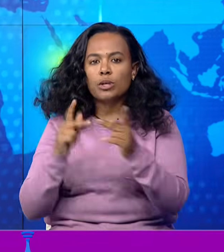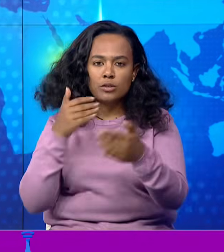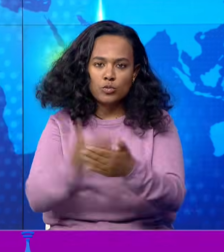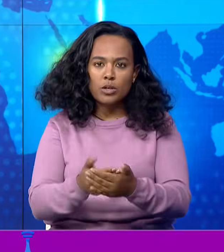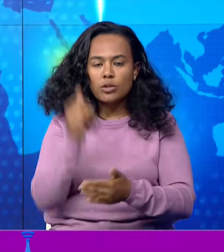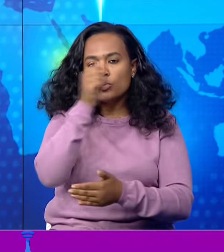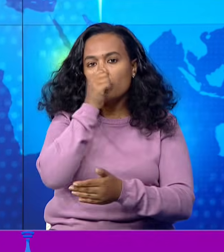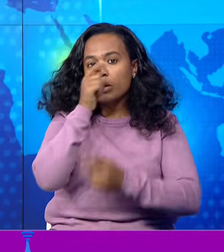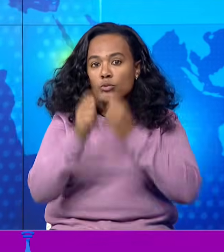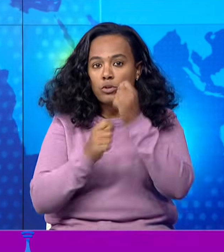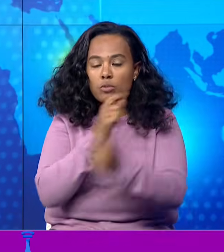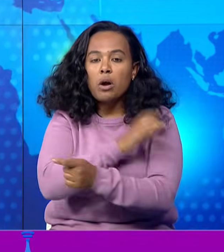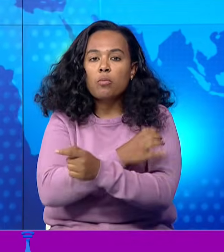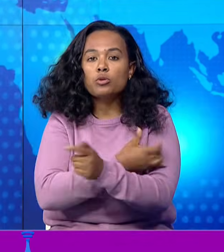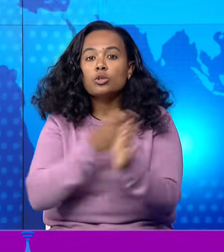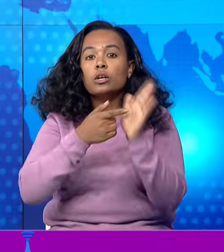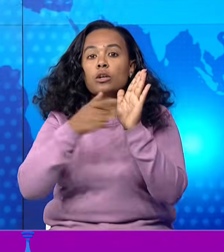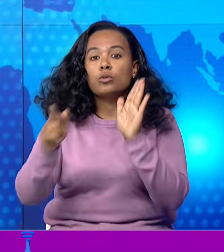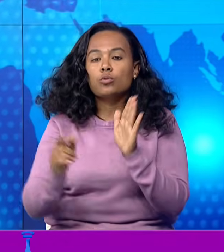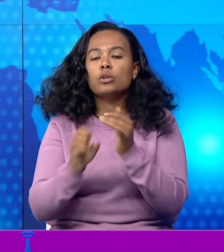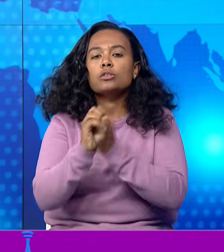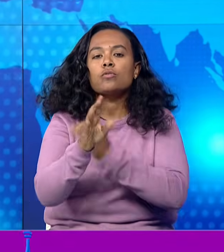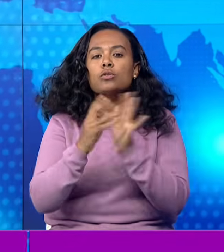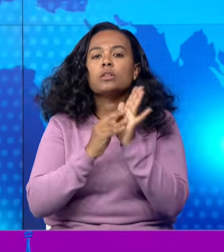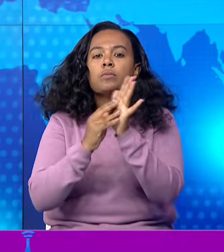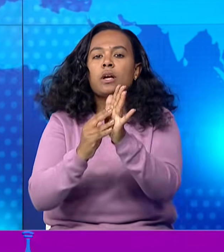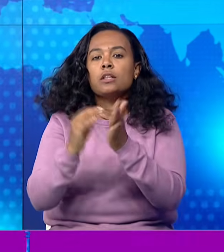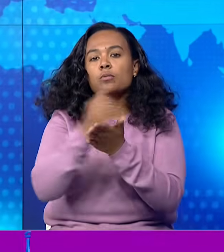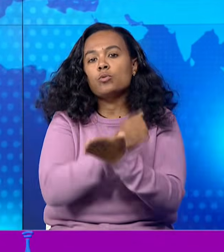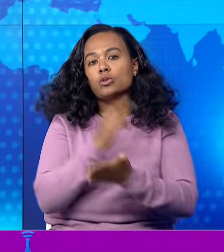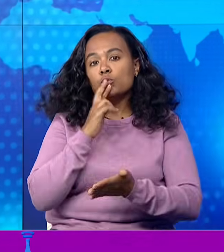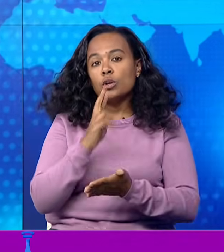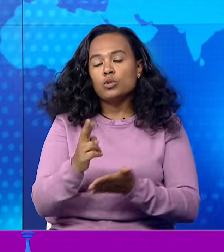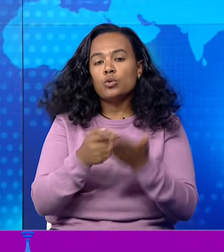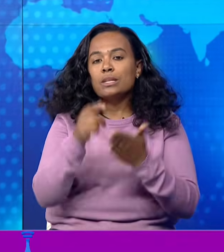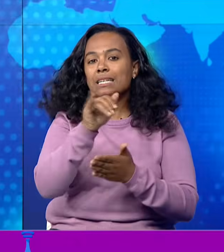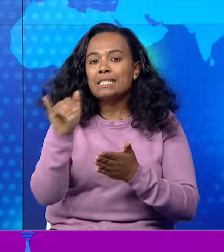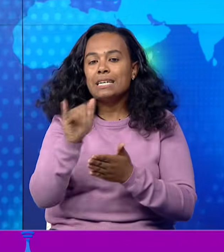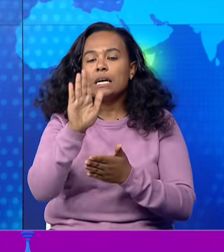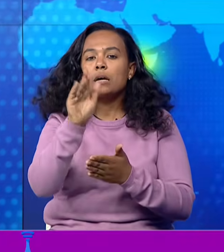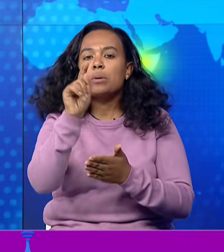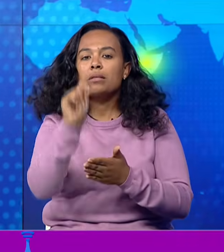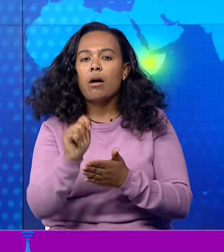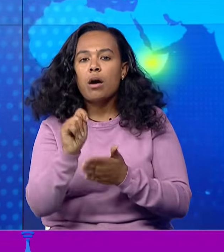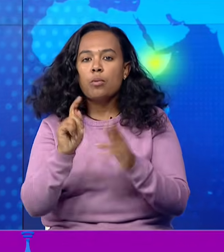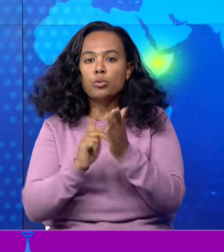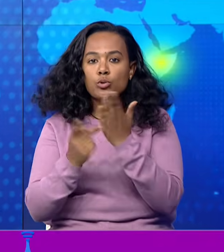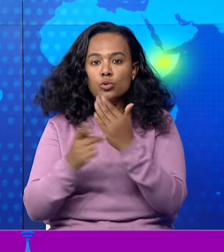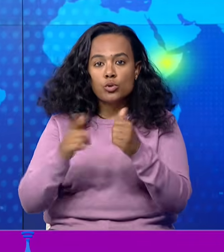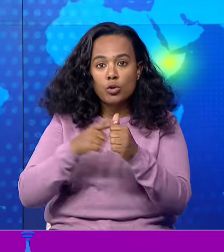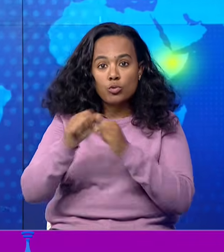የኢትዮጵያን የቱሪዝም አቅሞችን የገለጡት ስራዎች ለዘርፉ እንደ ተምሳሌት የሚወሰዱ ናቸው። እነዚህ የገበታ ፕሮጀክቶች አንዱ